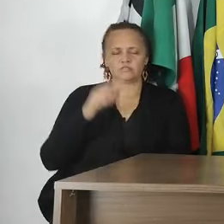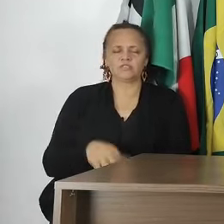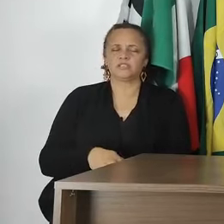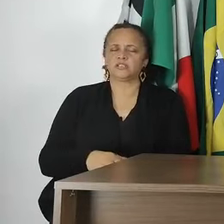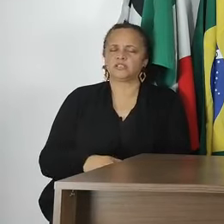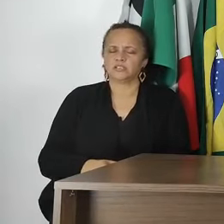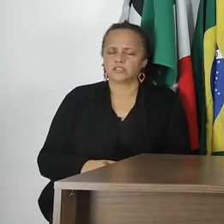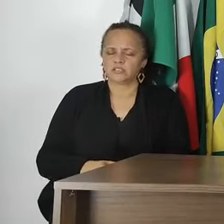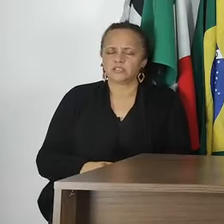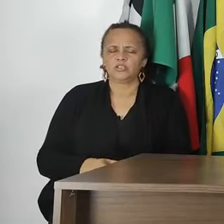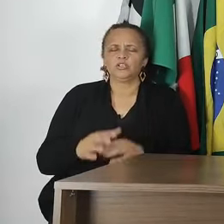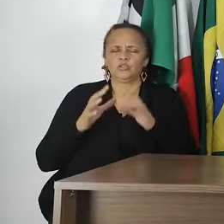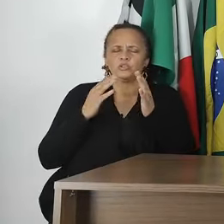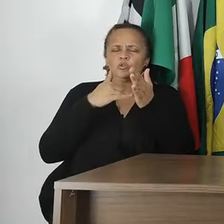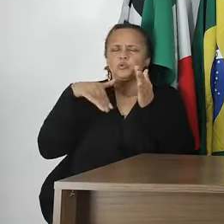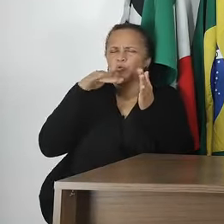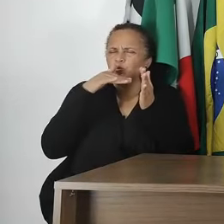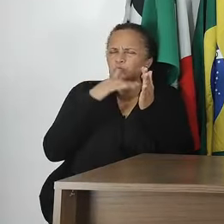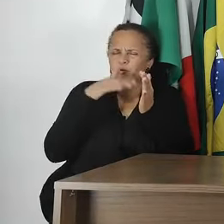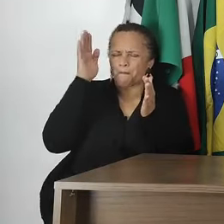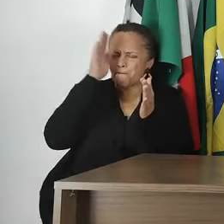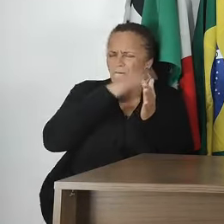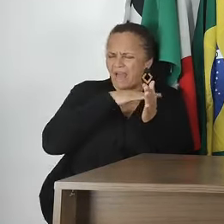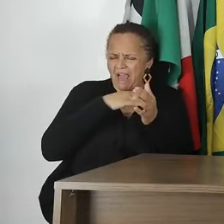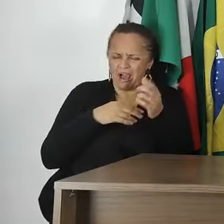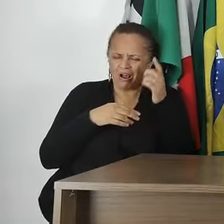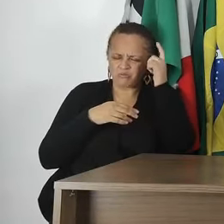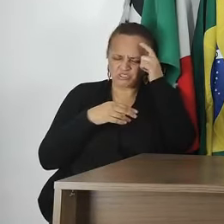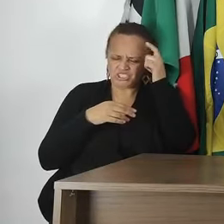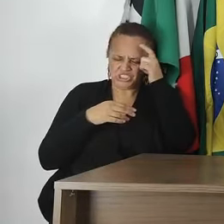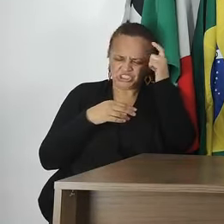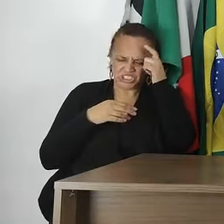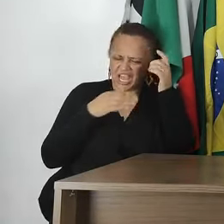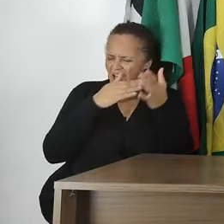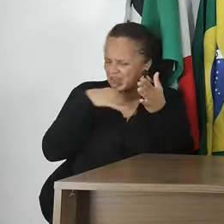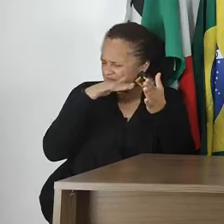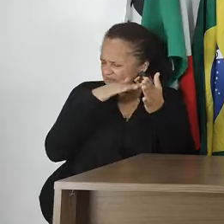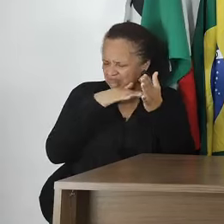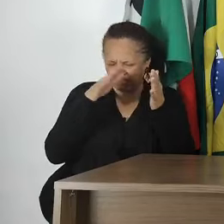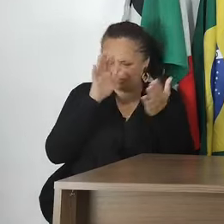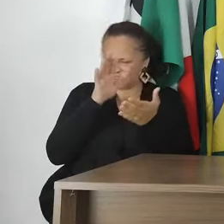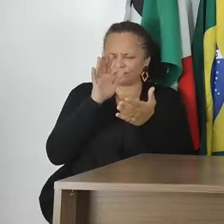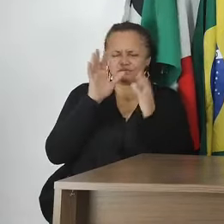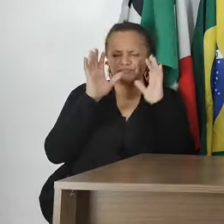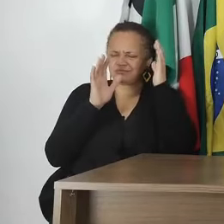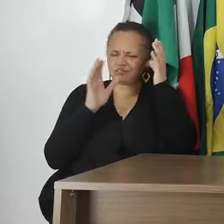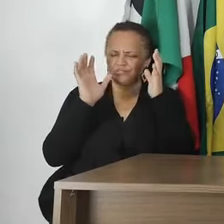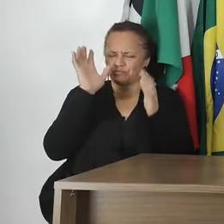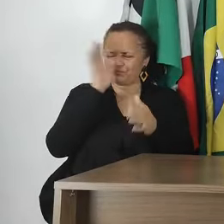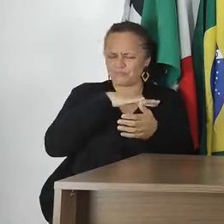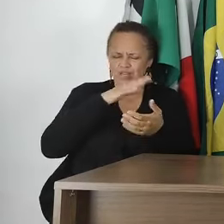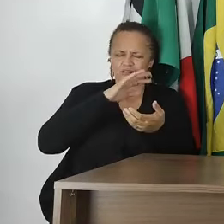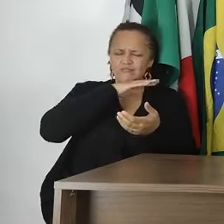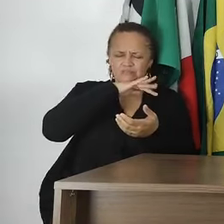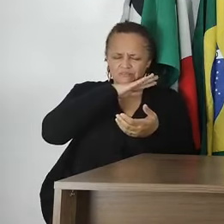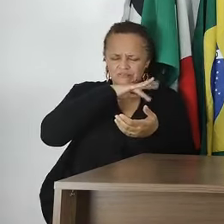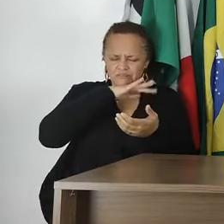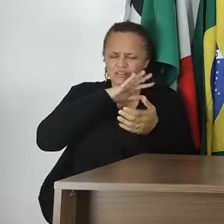Senhor, toda arma forjada contra esse ministério, contra essa igreja, toda arma forjada contra a